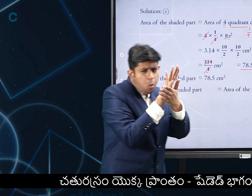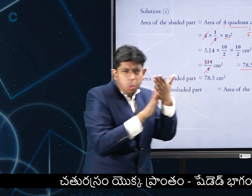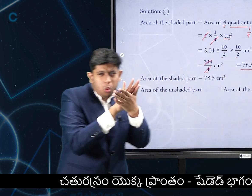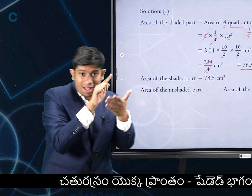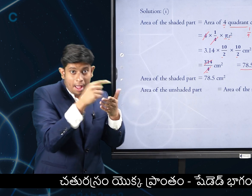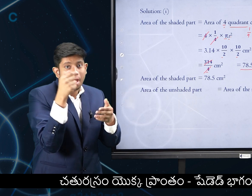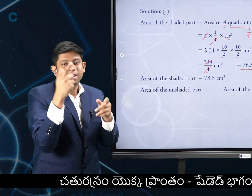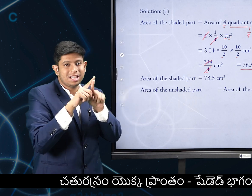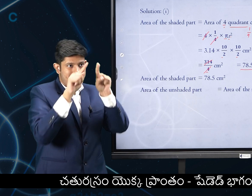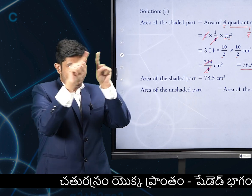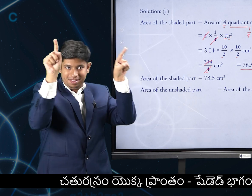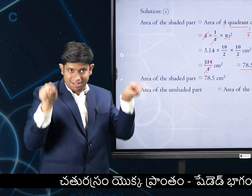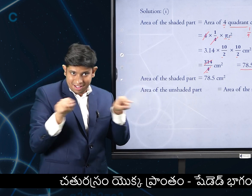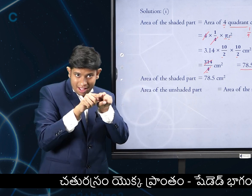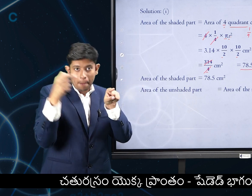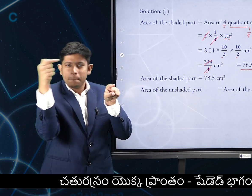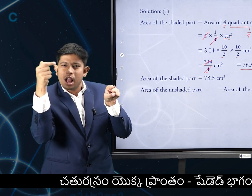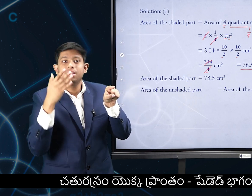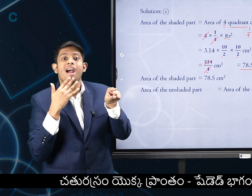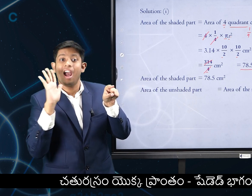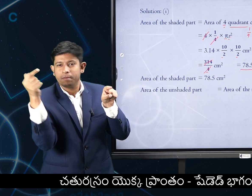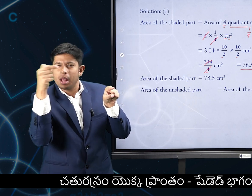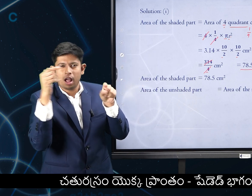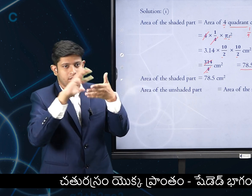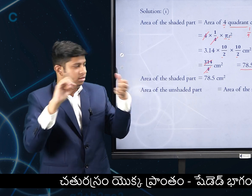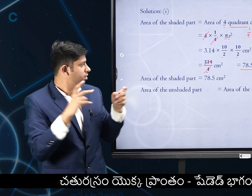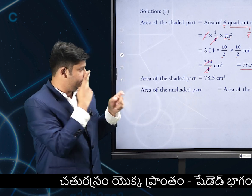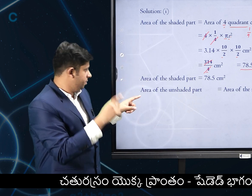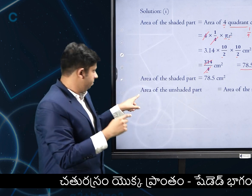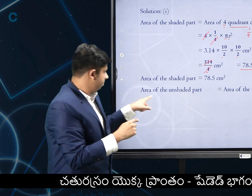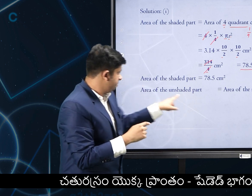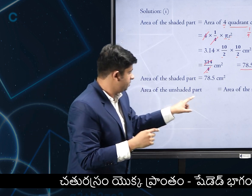చతురస్రం యొక్క ప్రాంతం మైనస్ షేడెడ్ భాగం యొక్క ప్రాంతం.